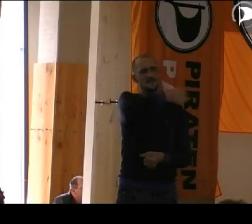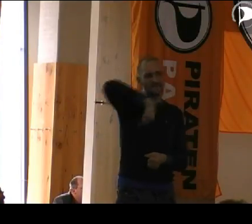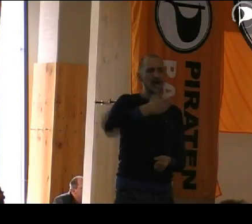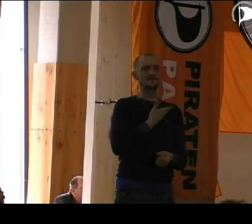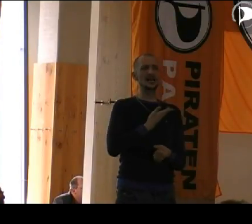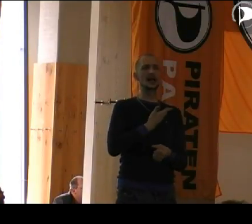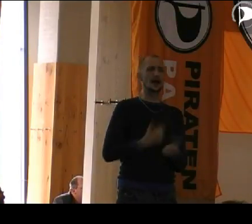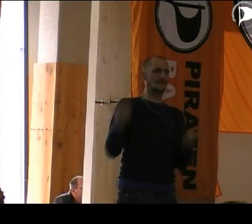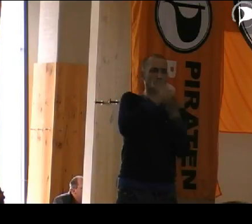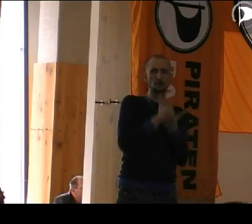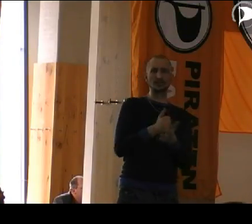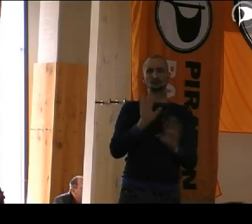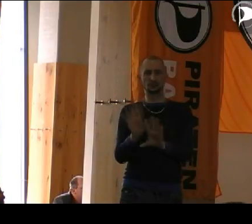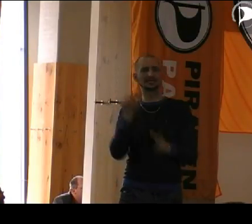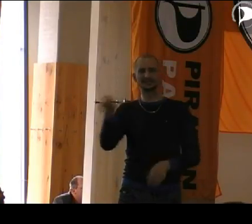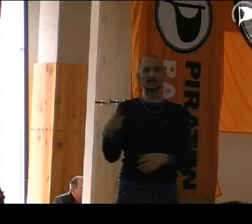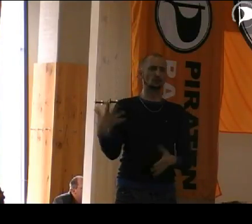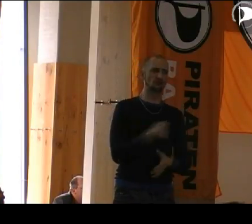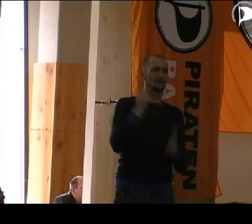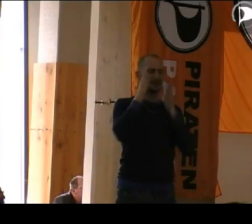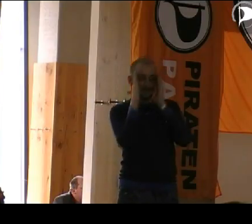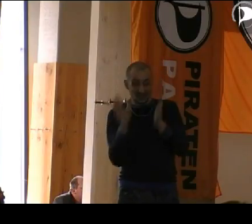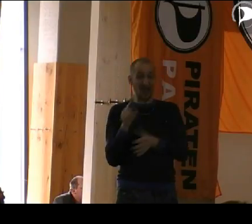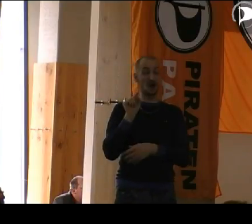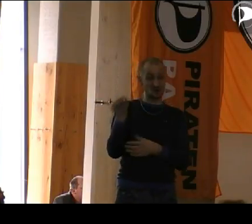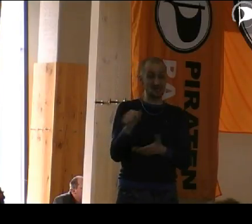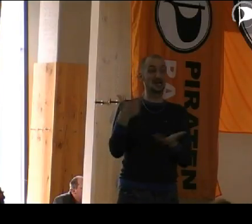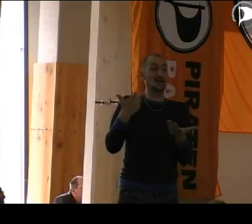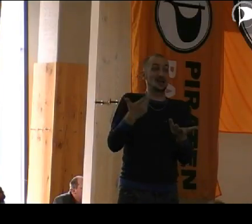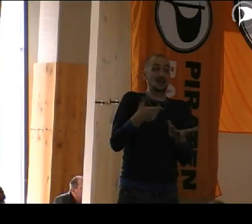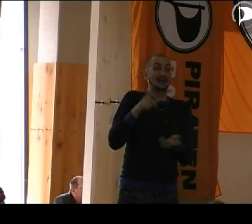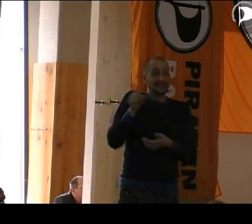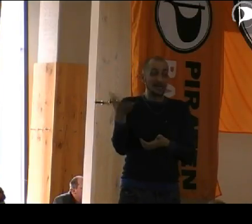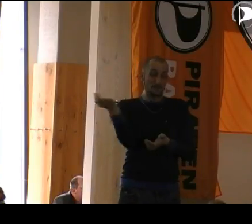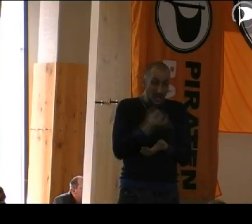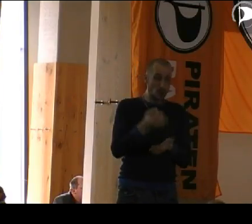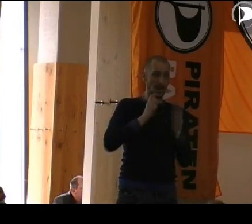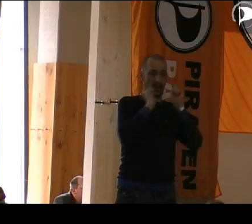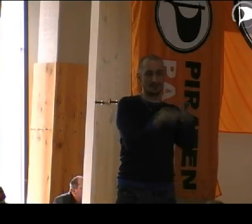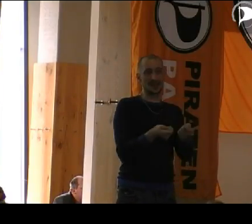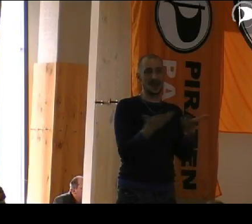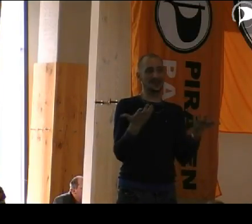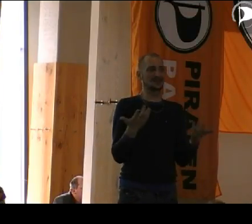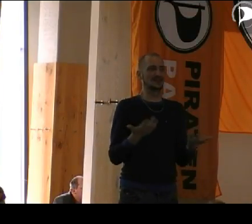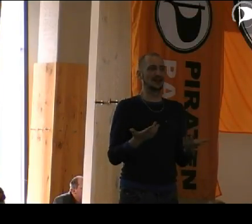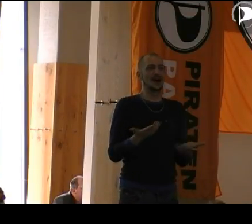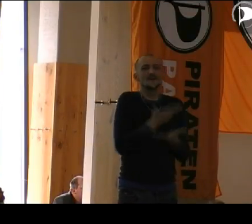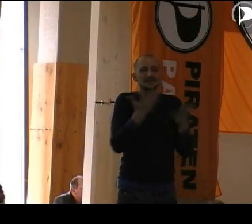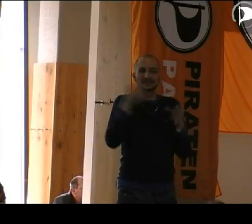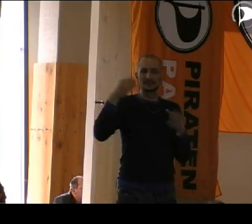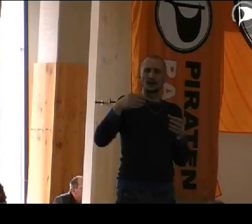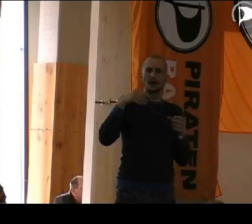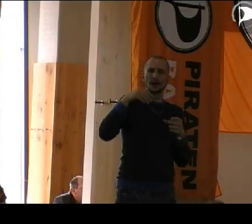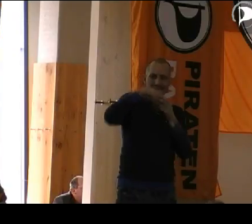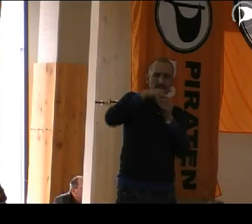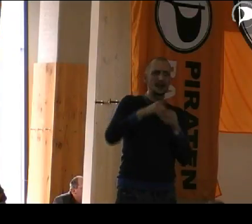vorstand schützen der krieg das schon hinter hat von frauen gesehen der vorstand sagt er braucht diesen hand da und was mit dieser antrag